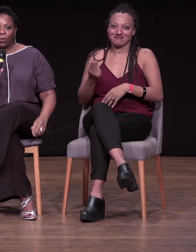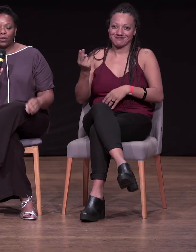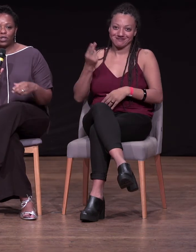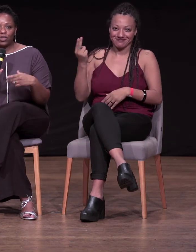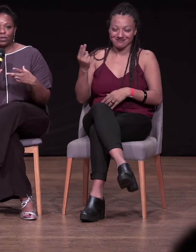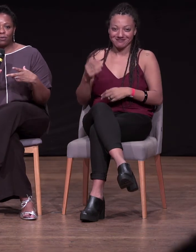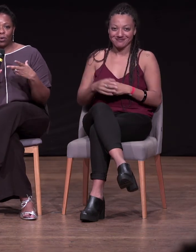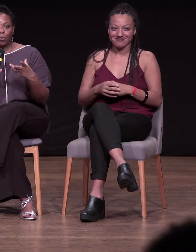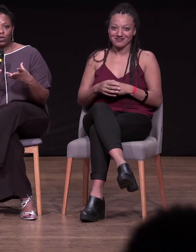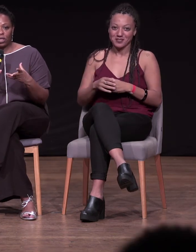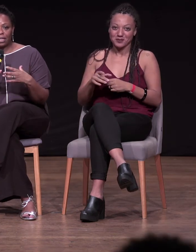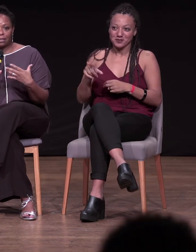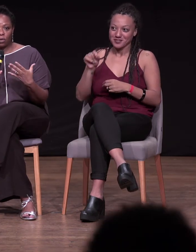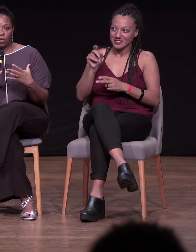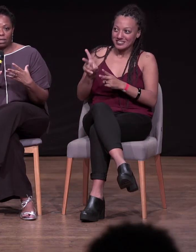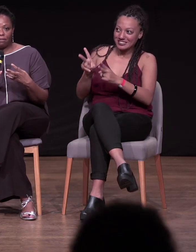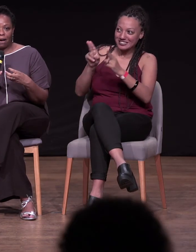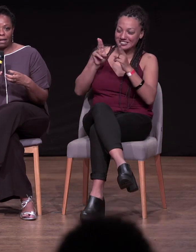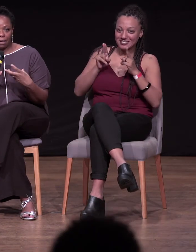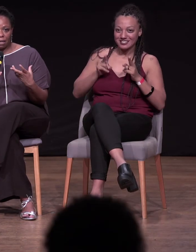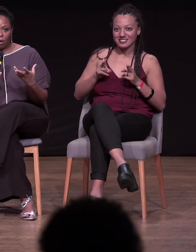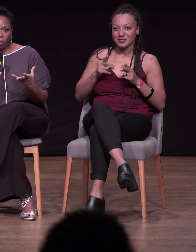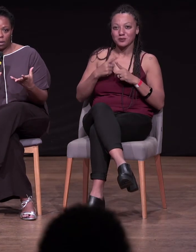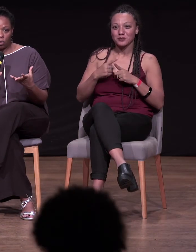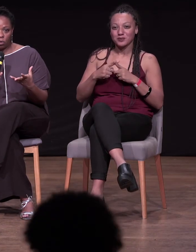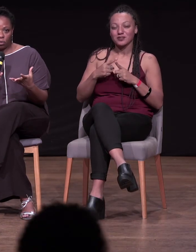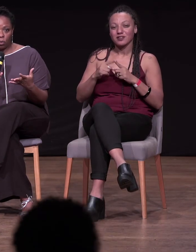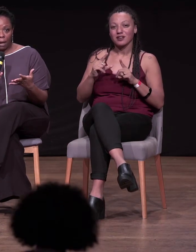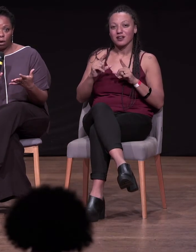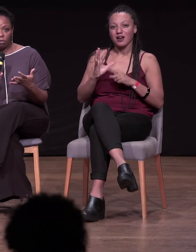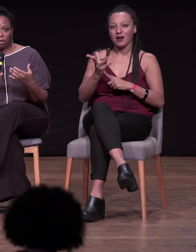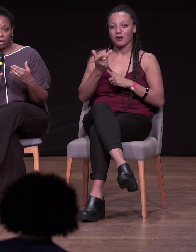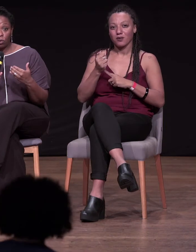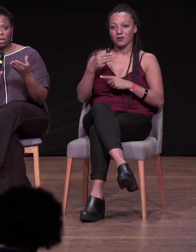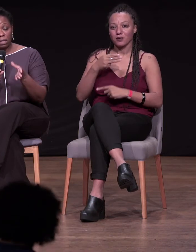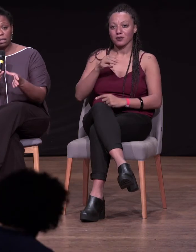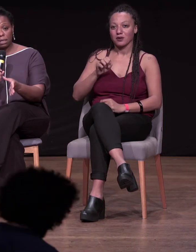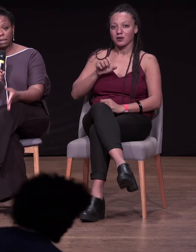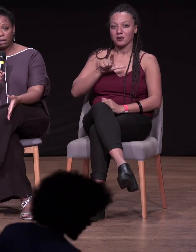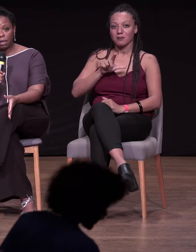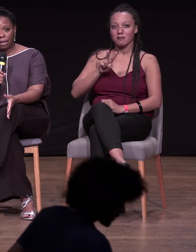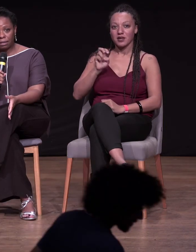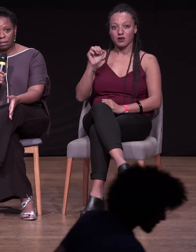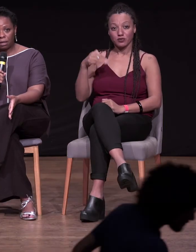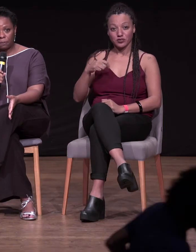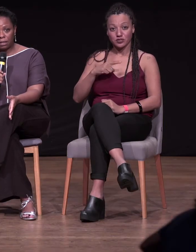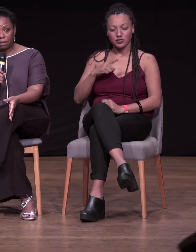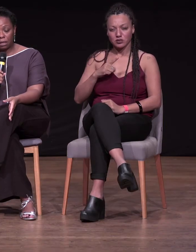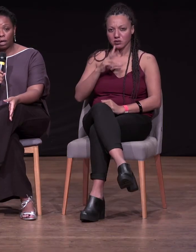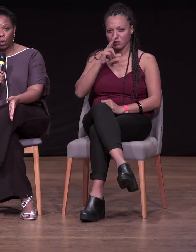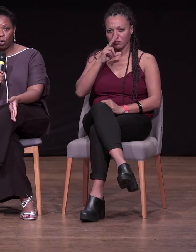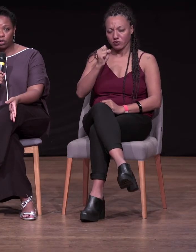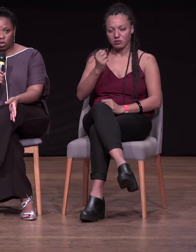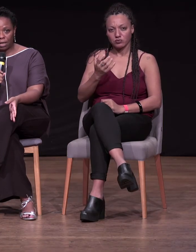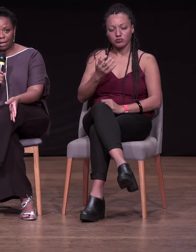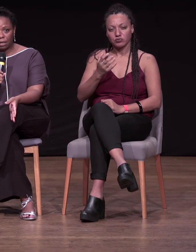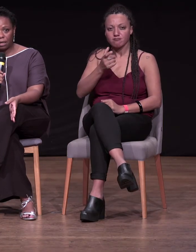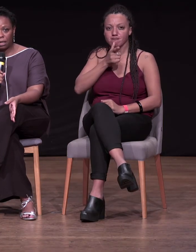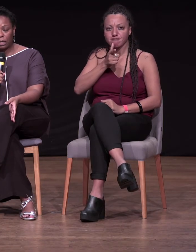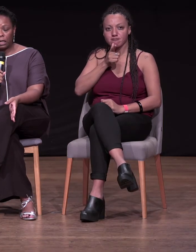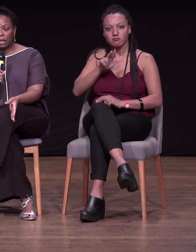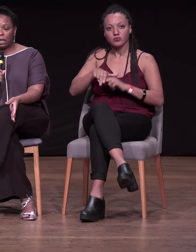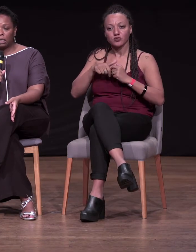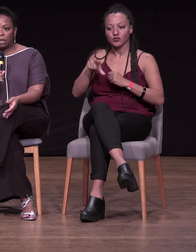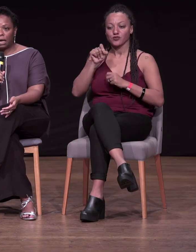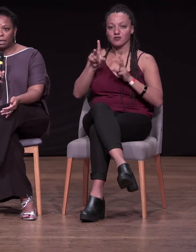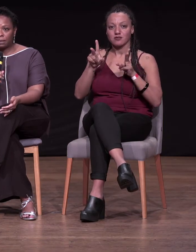Então, o objetivo, como tinha essa coisa fálica na obra do Melvin, eu quis seguir esse recorte, né,